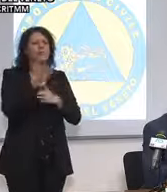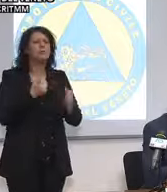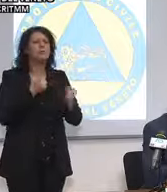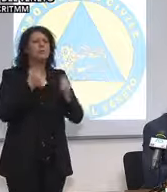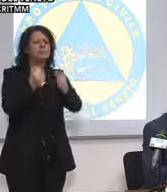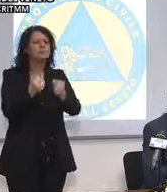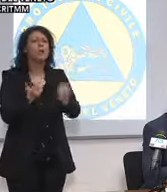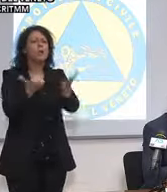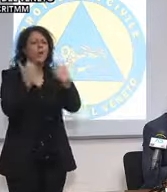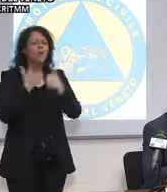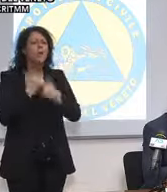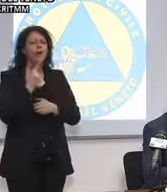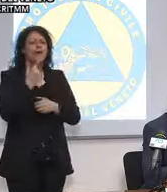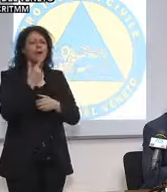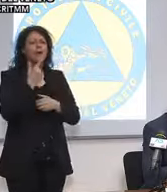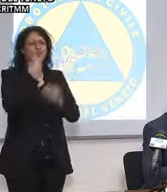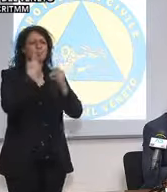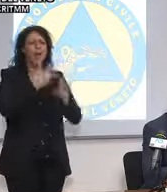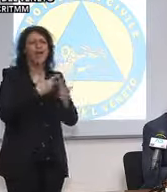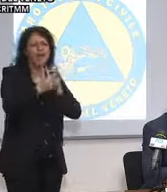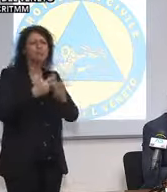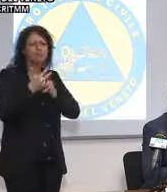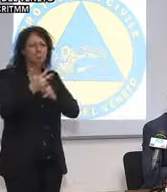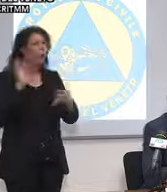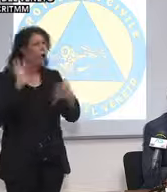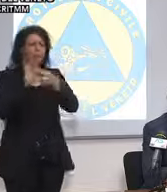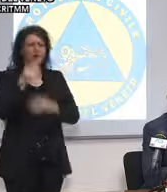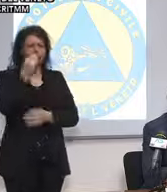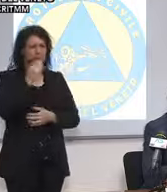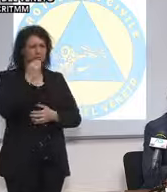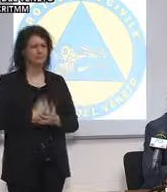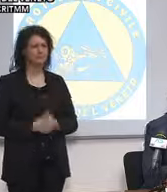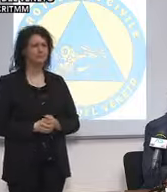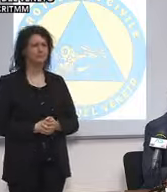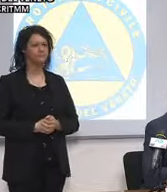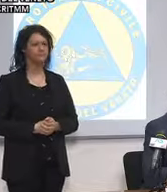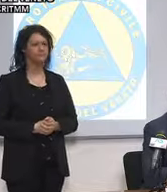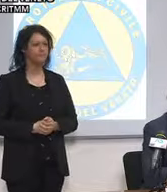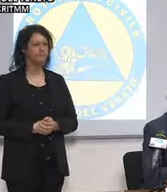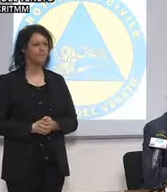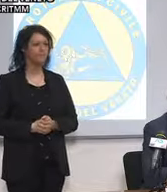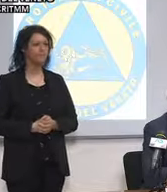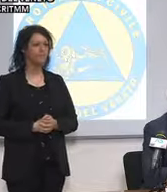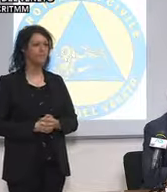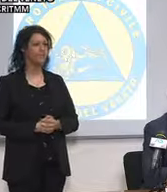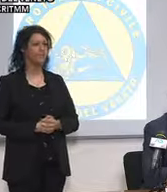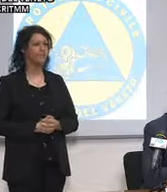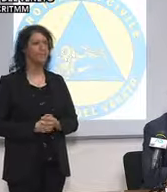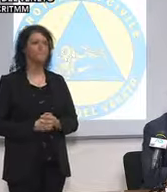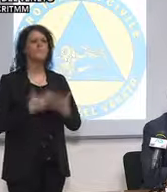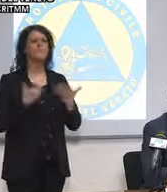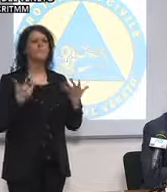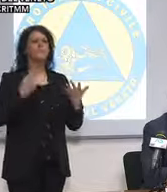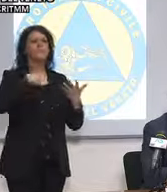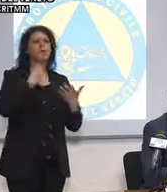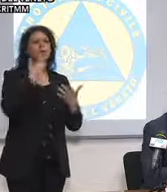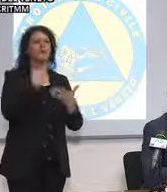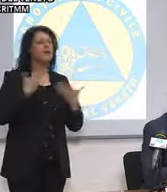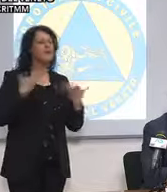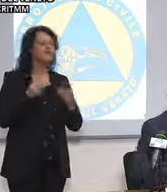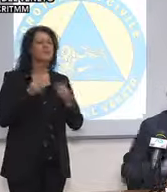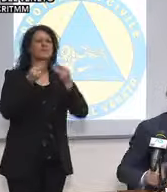non è d'accordo, impugna l'ordinanza. Ho firmato ieri. Cioè, scusate, guardate che noi non cerchiamo le problemi muscolari, cerchiamo di dare un aiuto ai